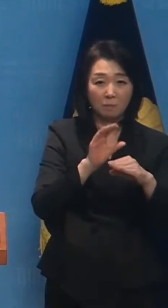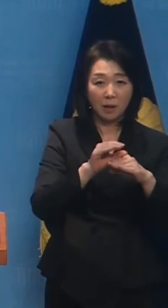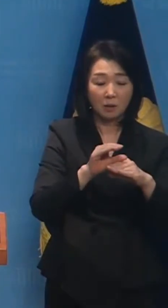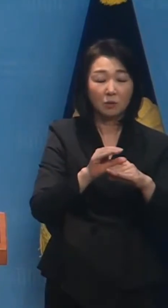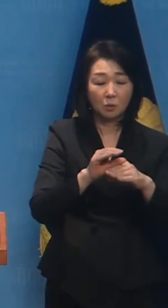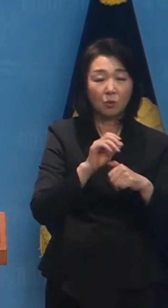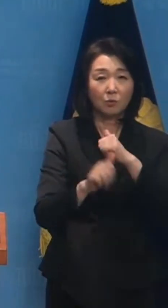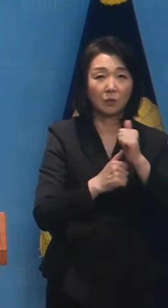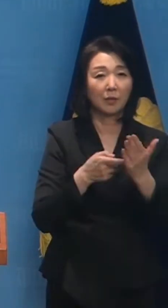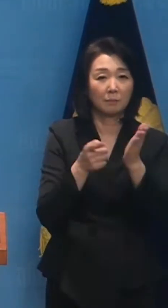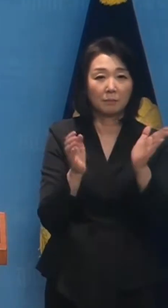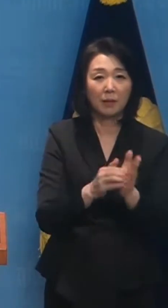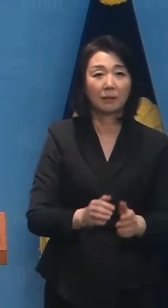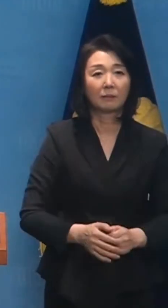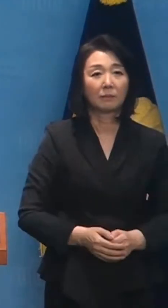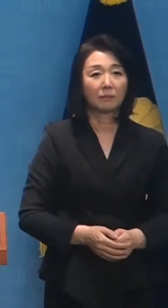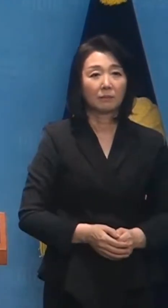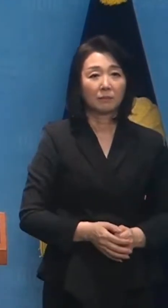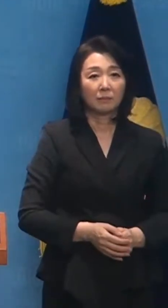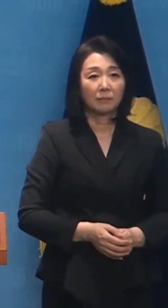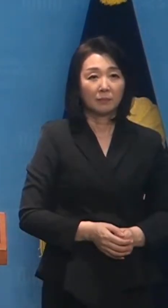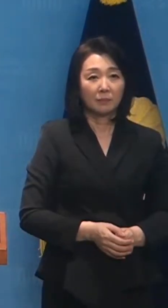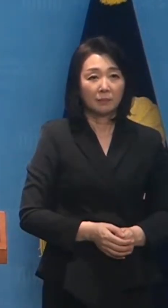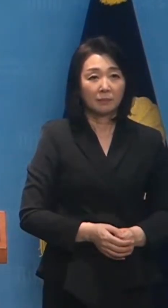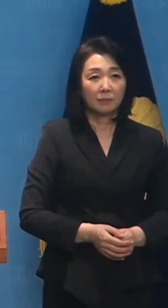접수하였음을 말씀드리겠습니다.